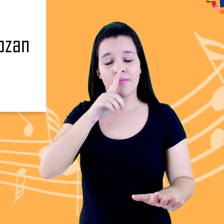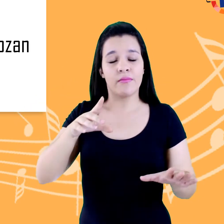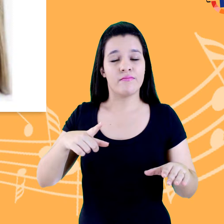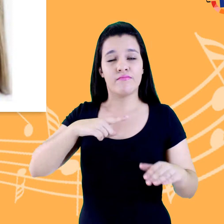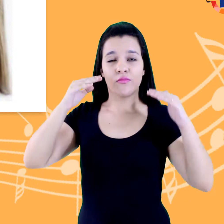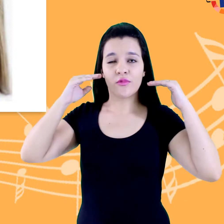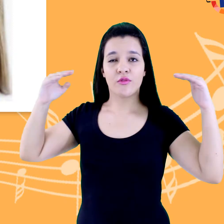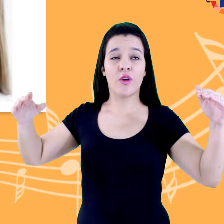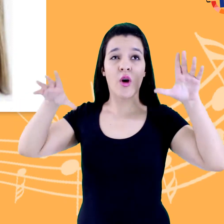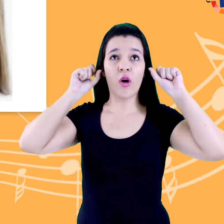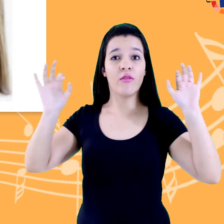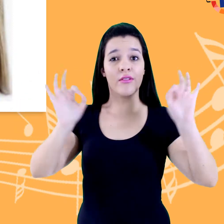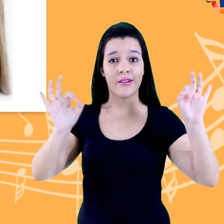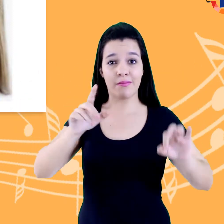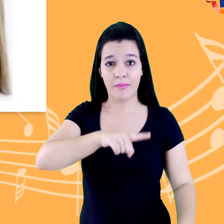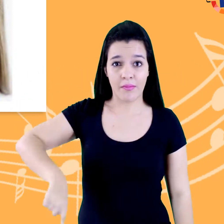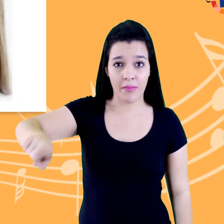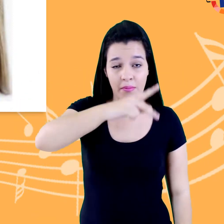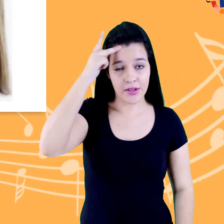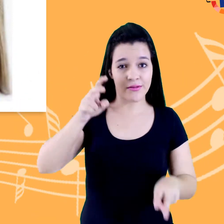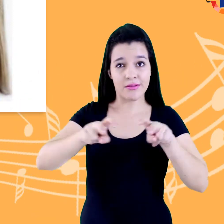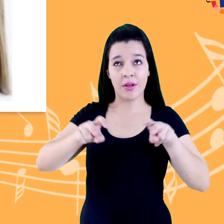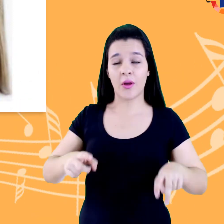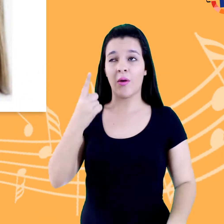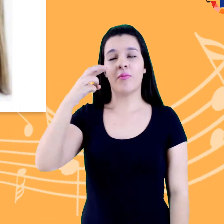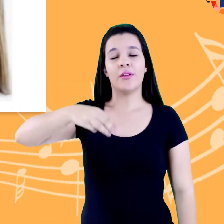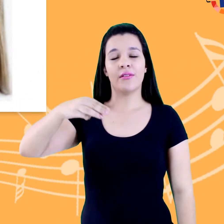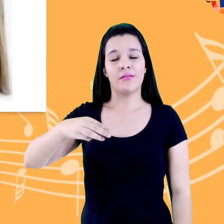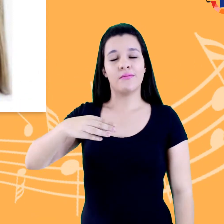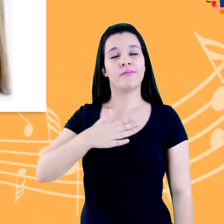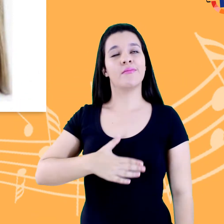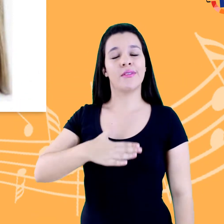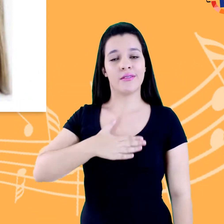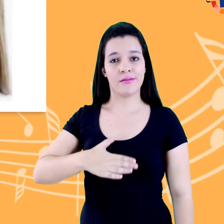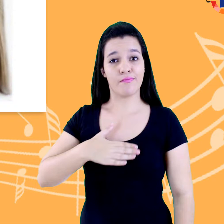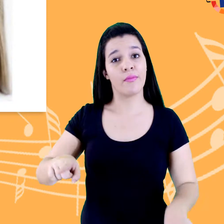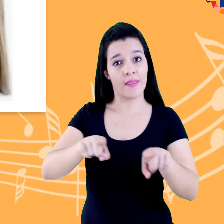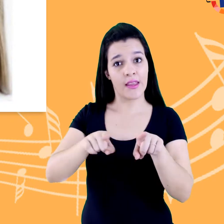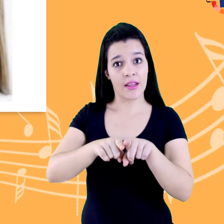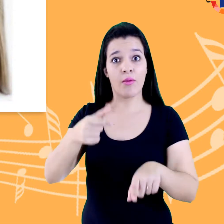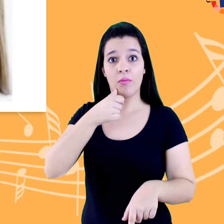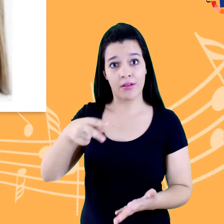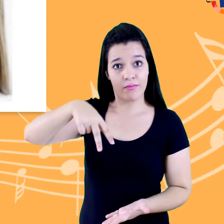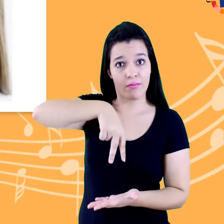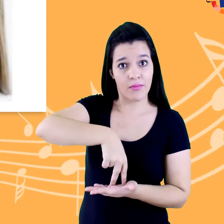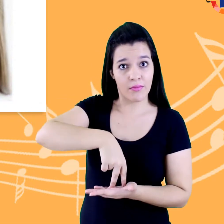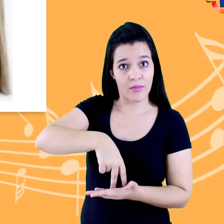de silêncio. Participam também a fonoaudióloga Ana Cláudia Fiorini, que